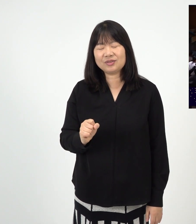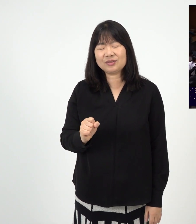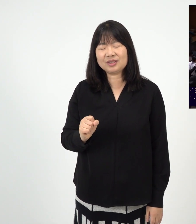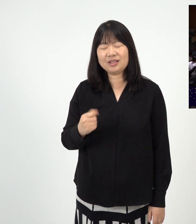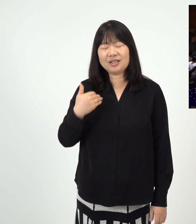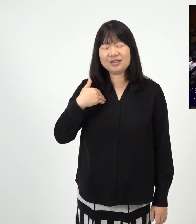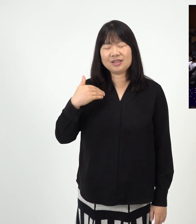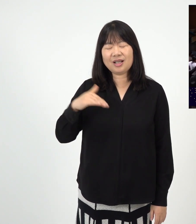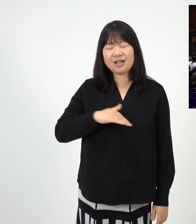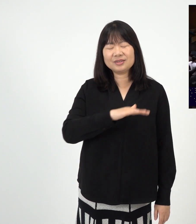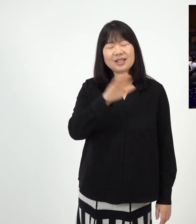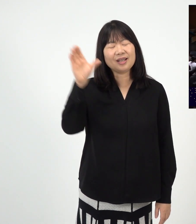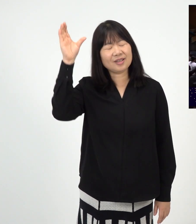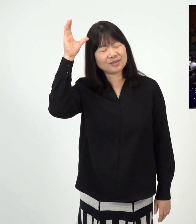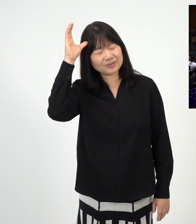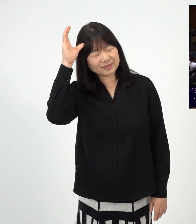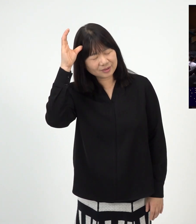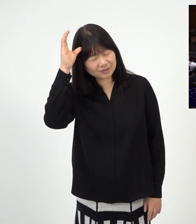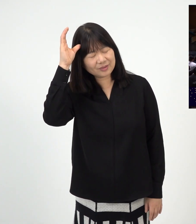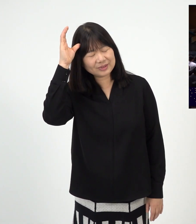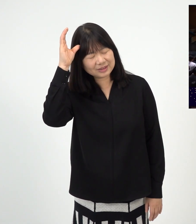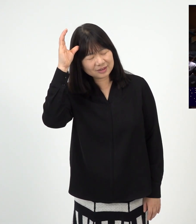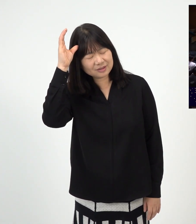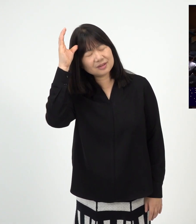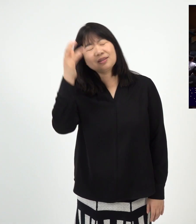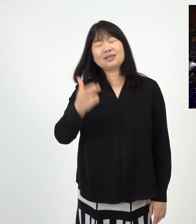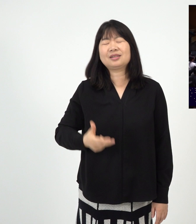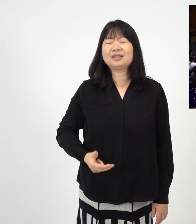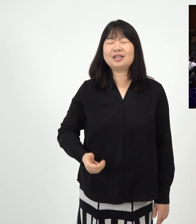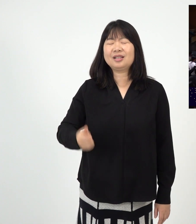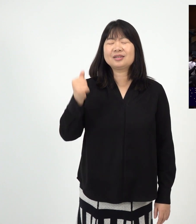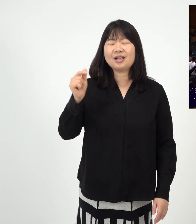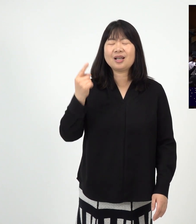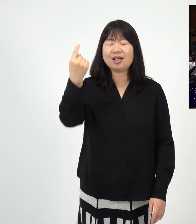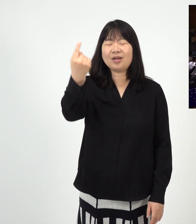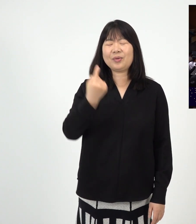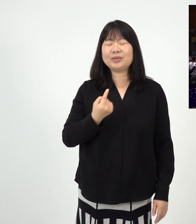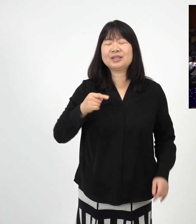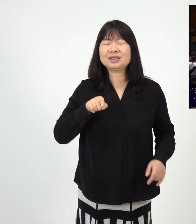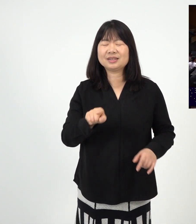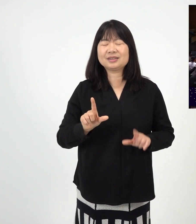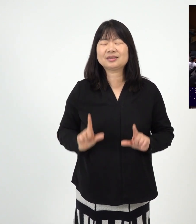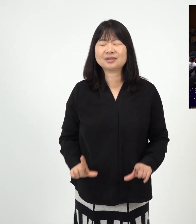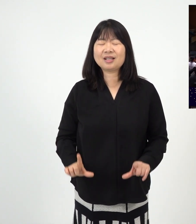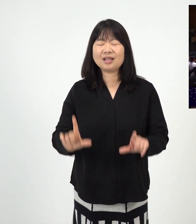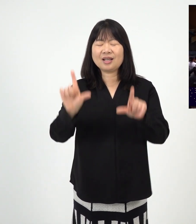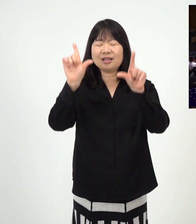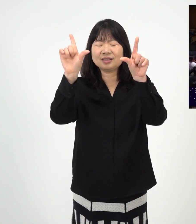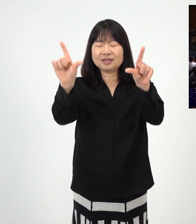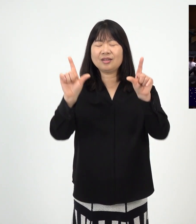우리 고대하에 주오실 그날